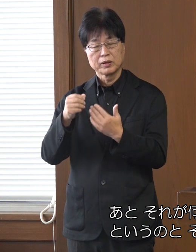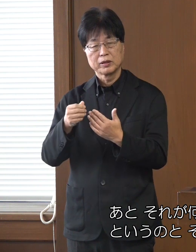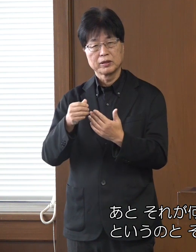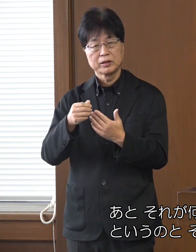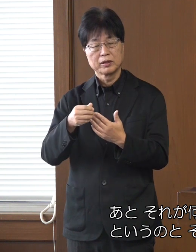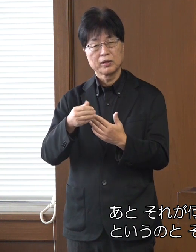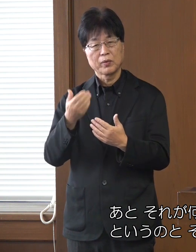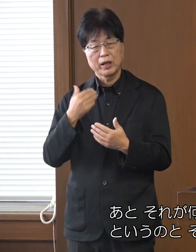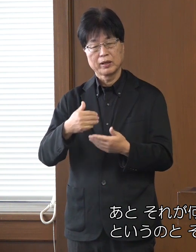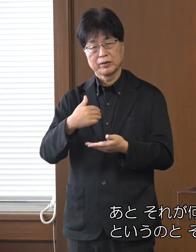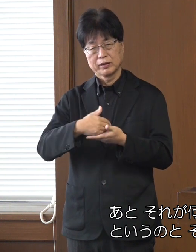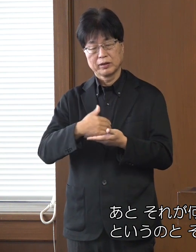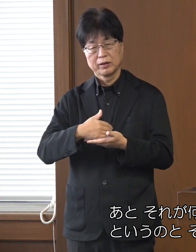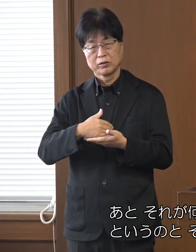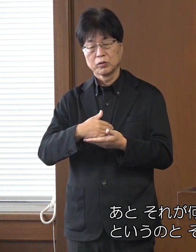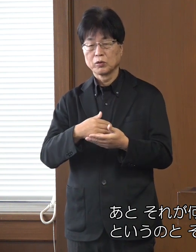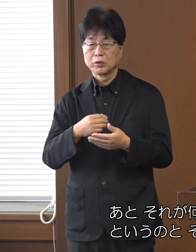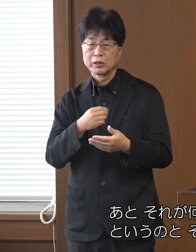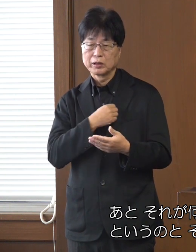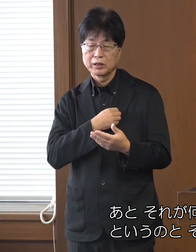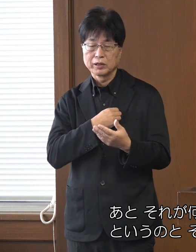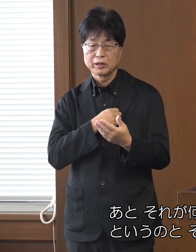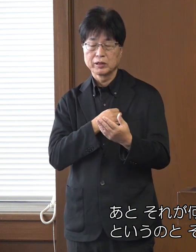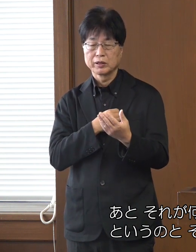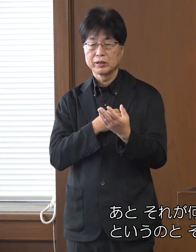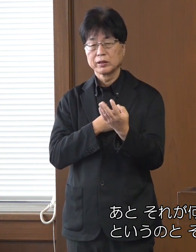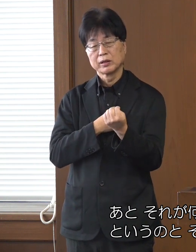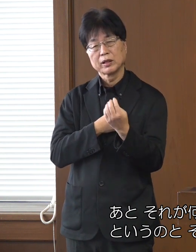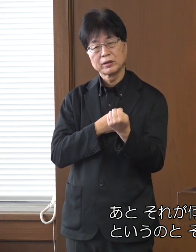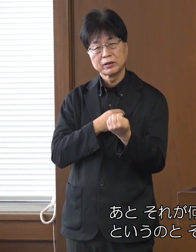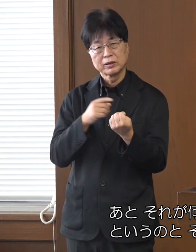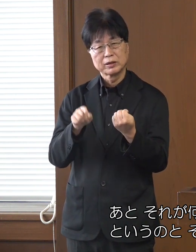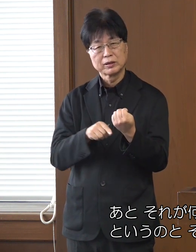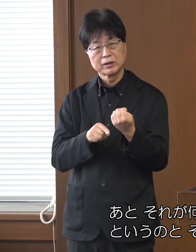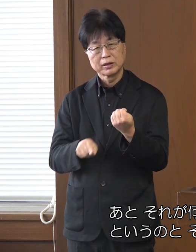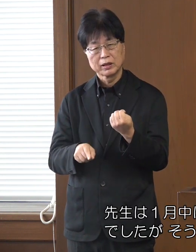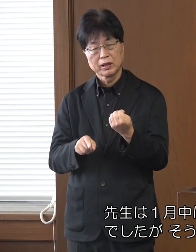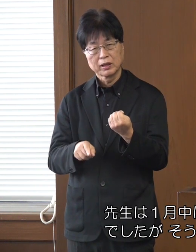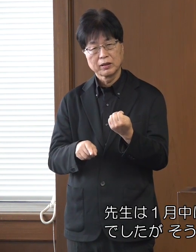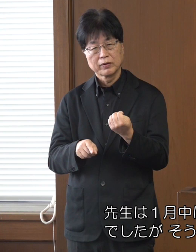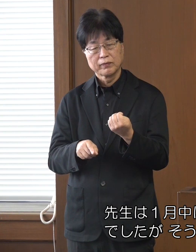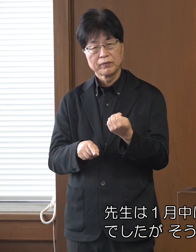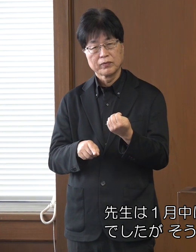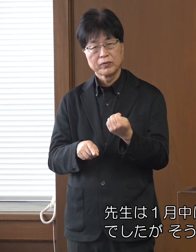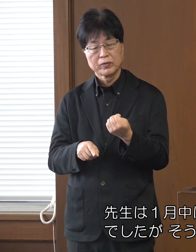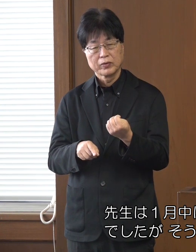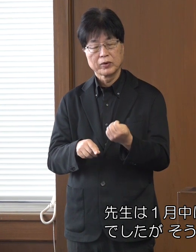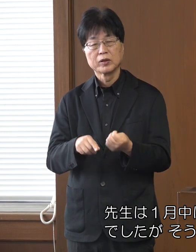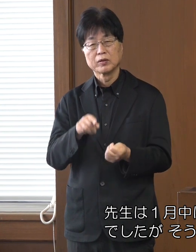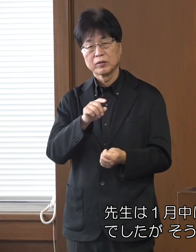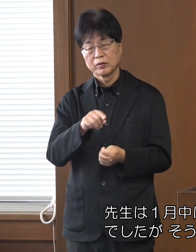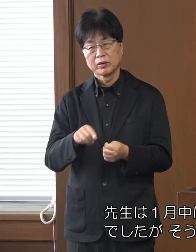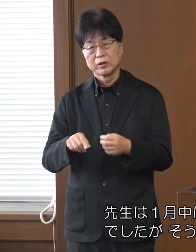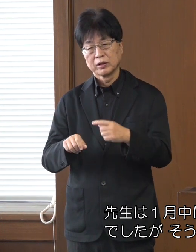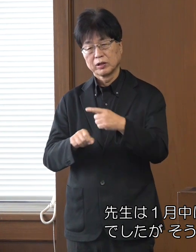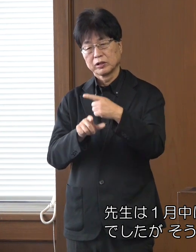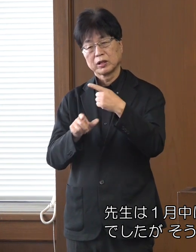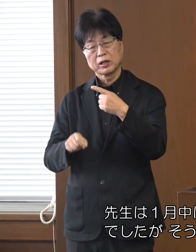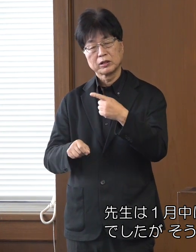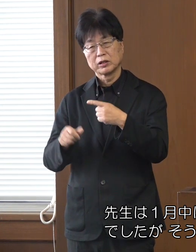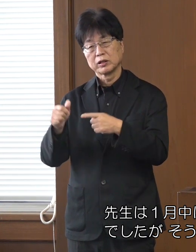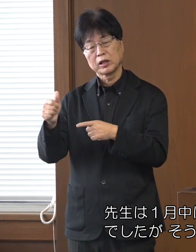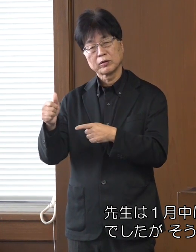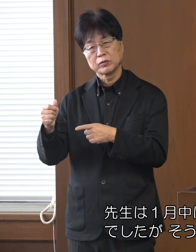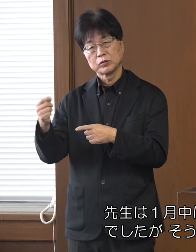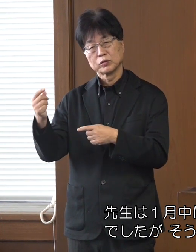人ぐらいになりそうなのかというのと、まあ、それをいつぐらいまでに、まあ、先生は1月中に佐賀にいらしてということ